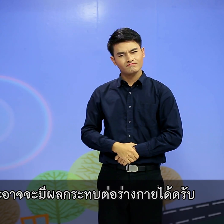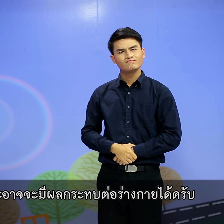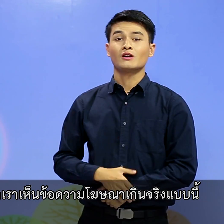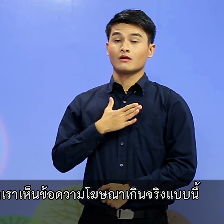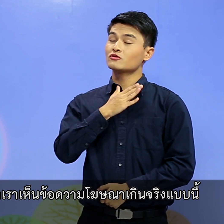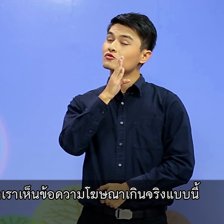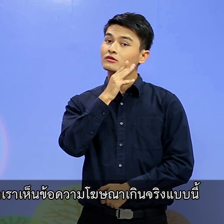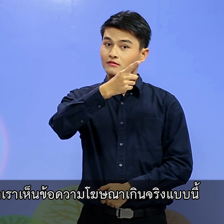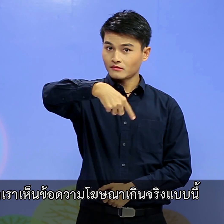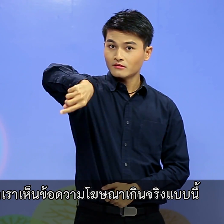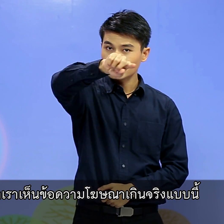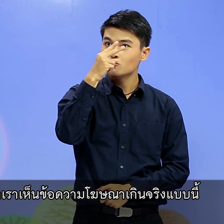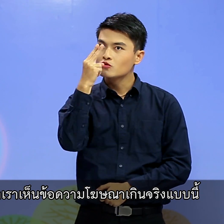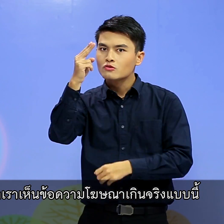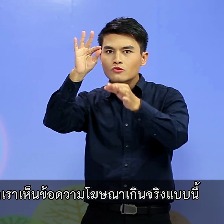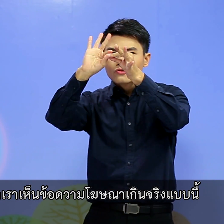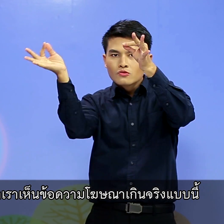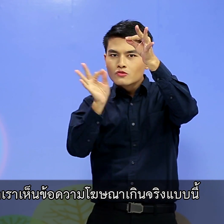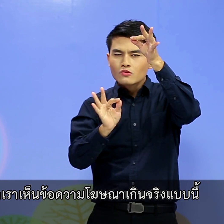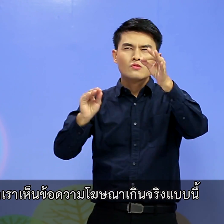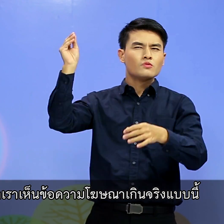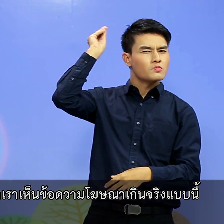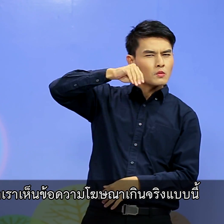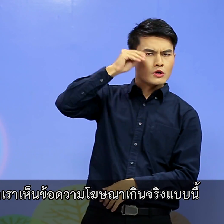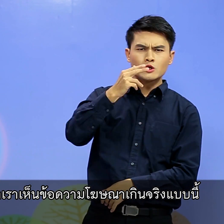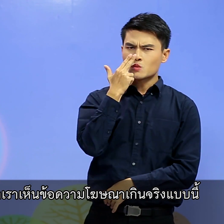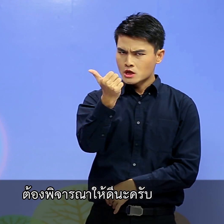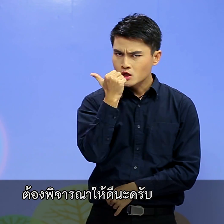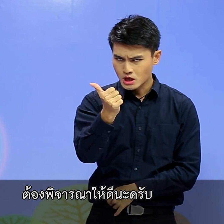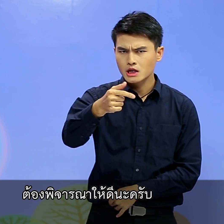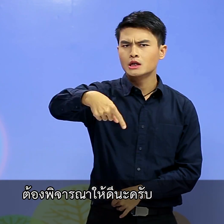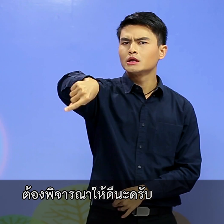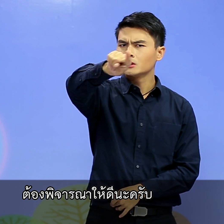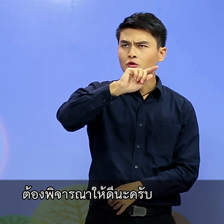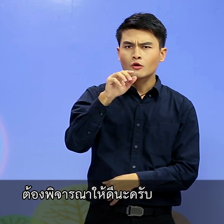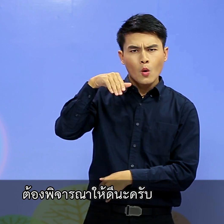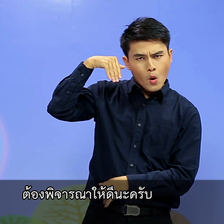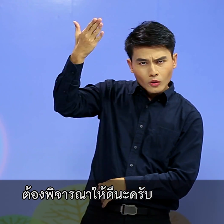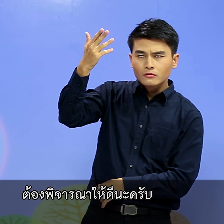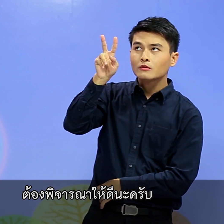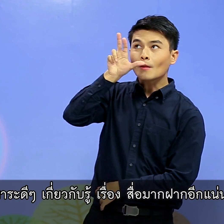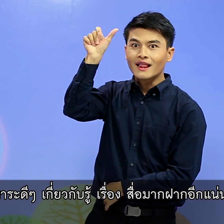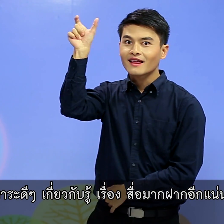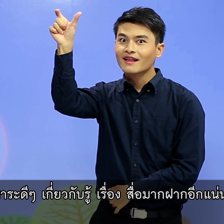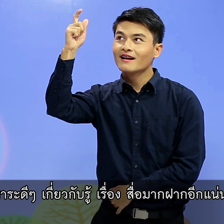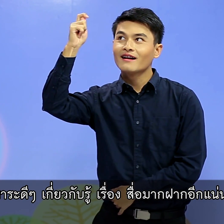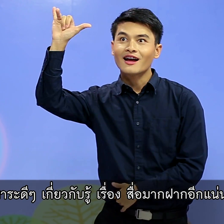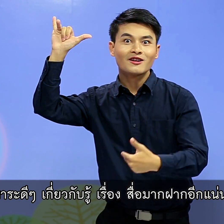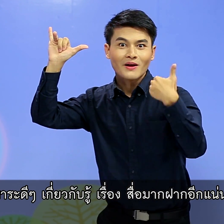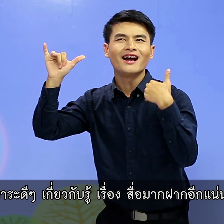เวลาเราเห็นข้อความโฆษณาเกินจริงแบบนี้ต้องพิจารณาให้ดีนะครับครั้งหน้าผมมีสาระดี